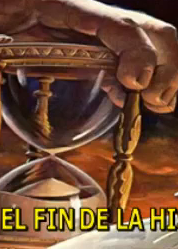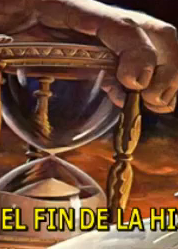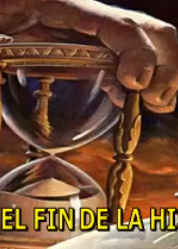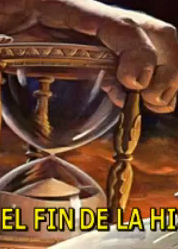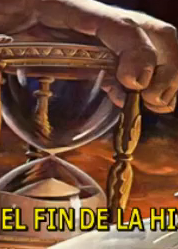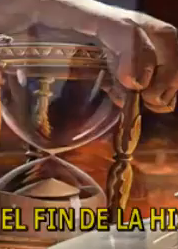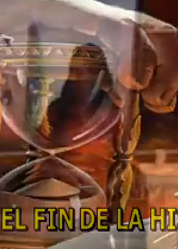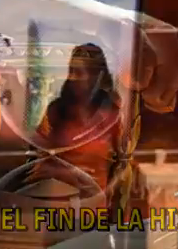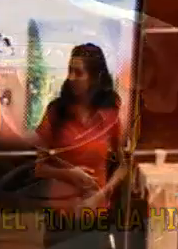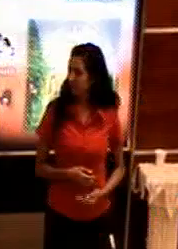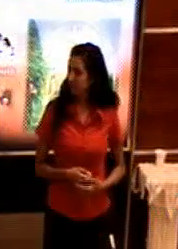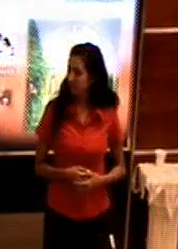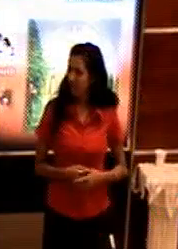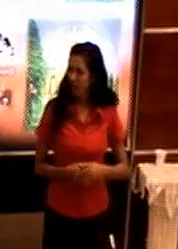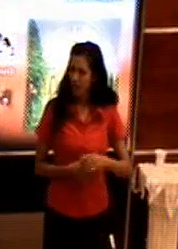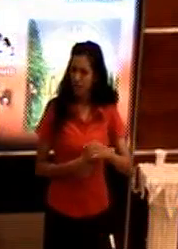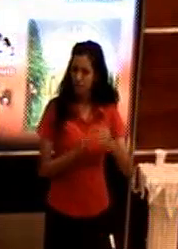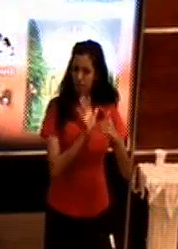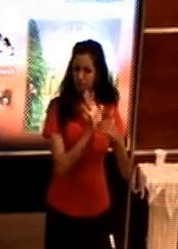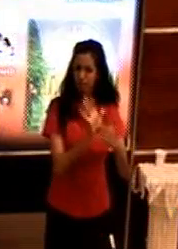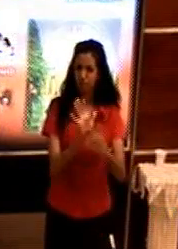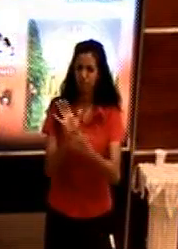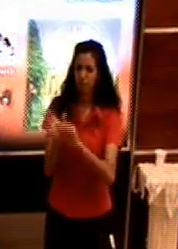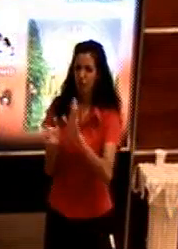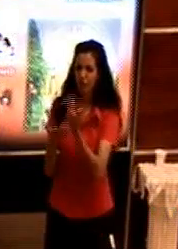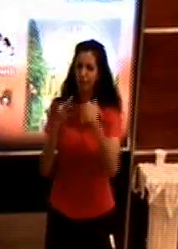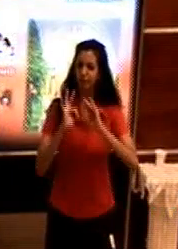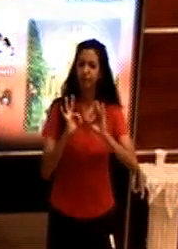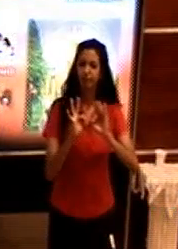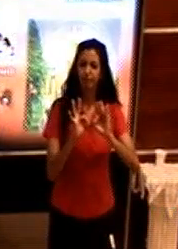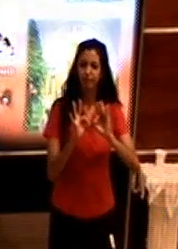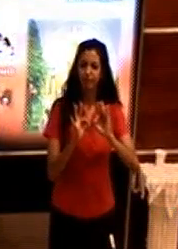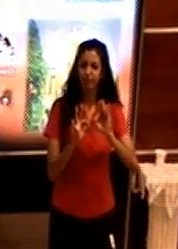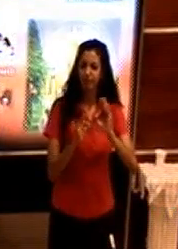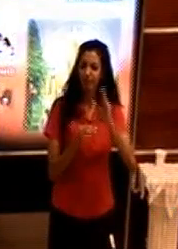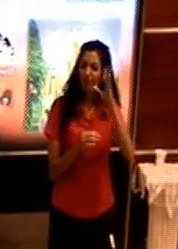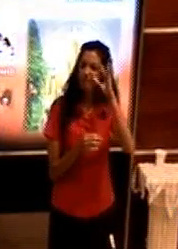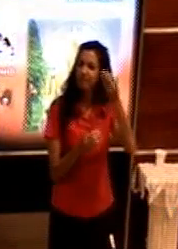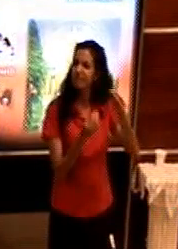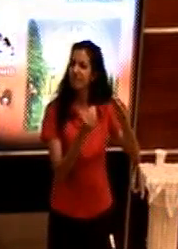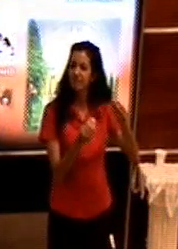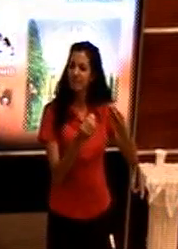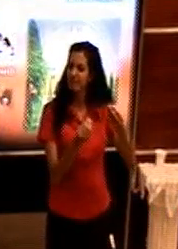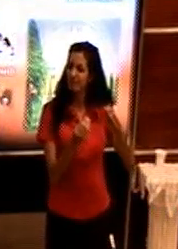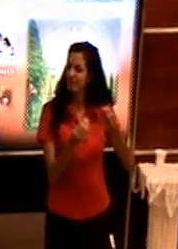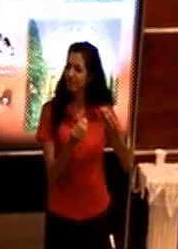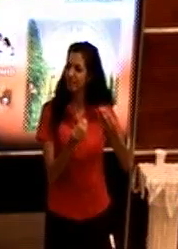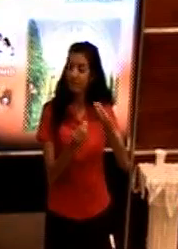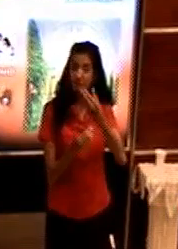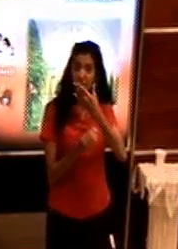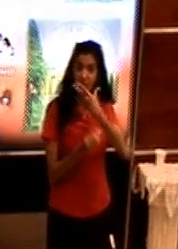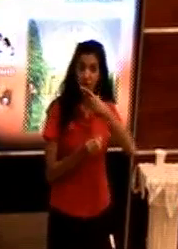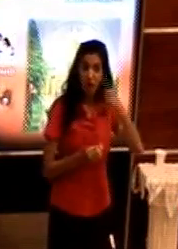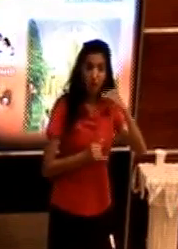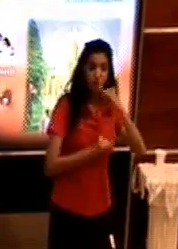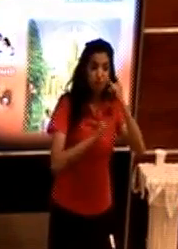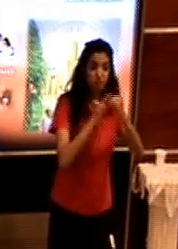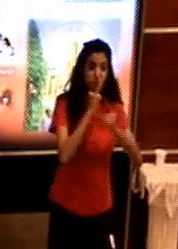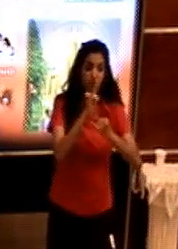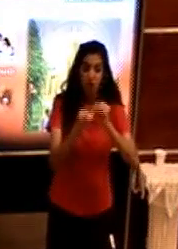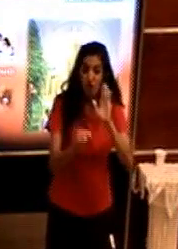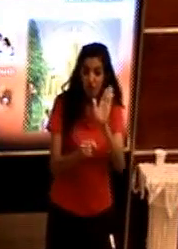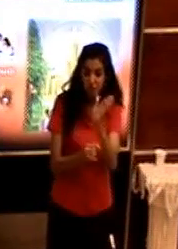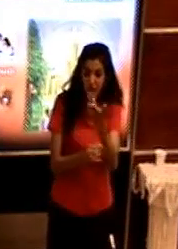las señales han ocurrido, ¿cómo sabemos que fue así? Todo lo que el Señor predijo en su amor y